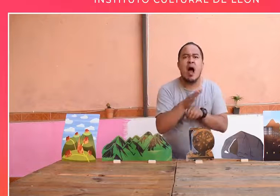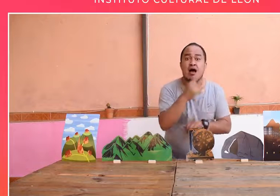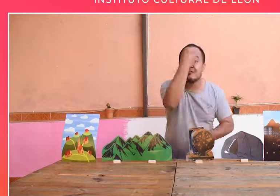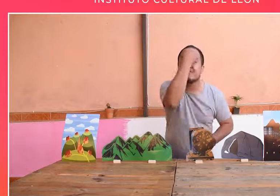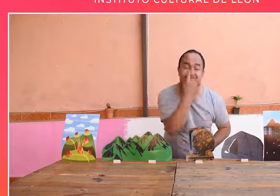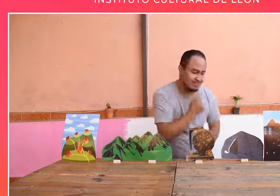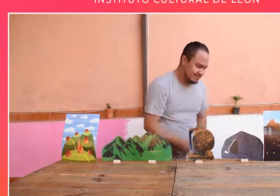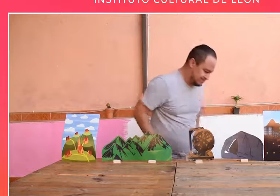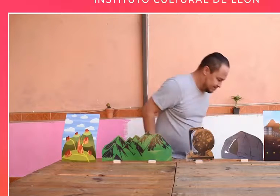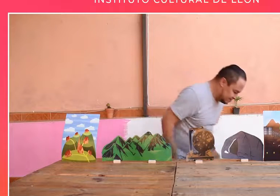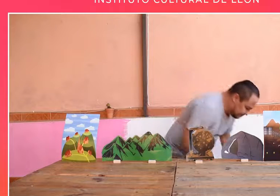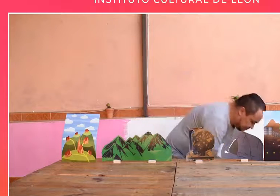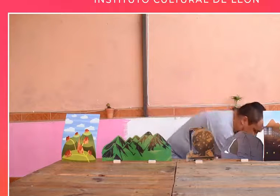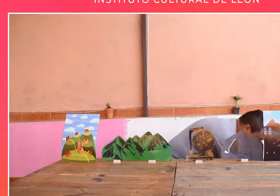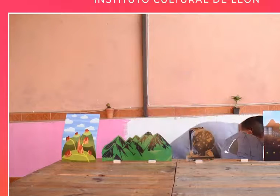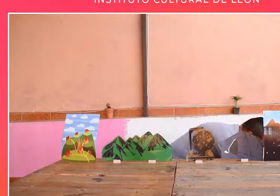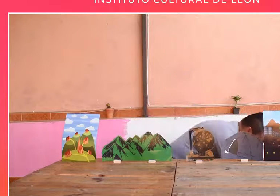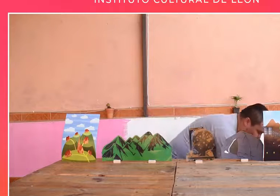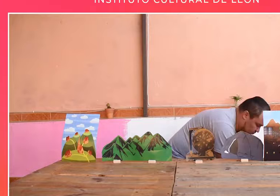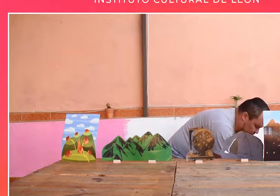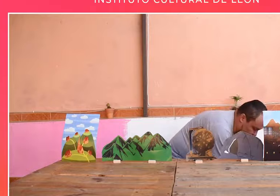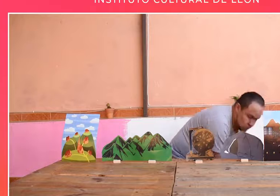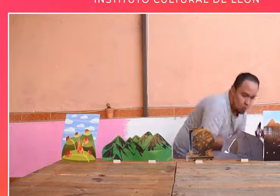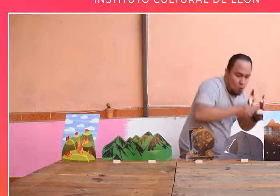conocían y los gnomos tampoco conocían a las personas.